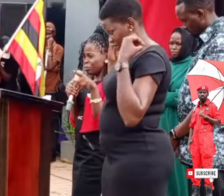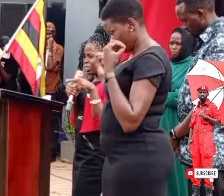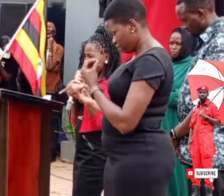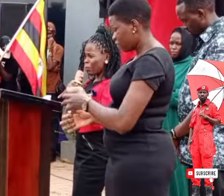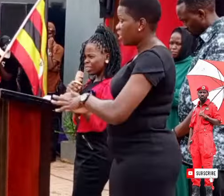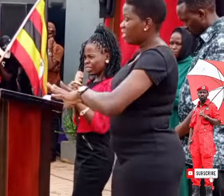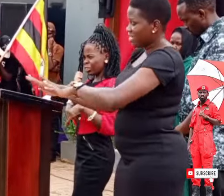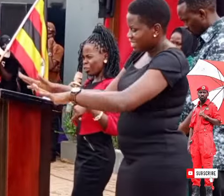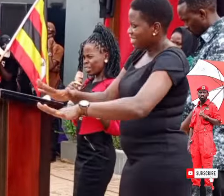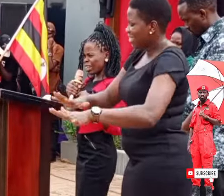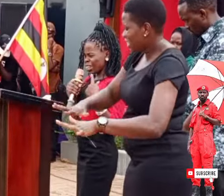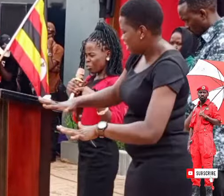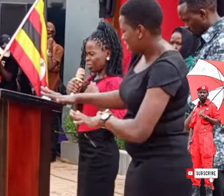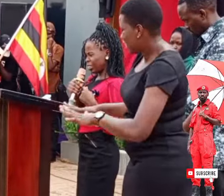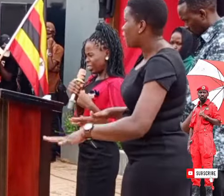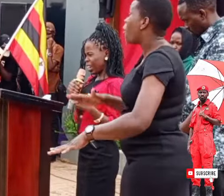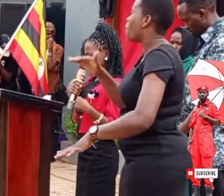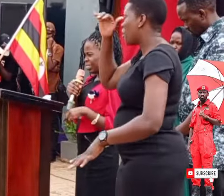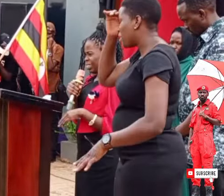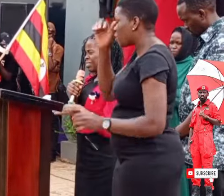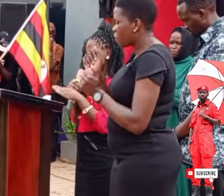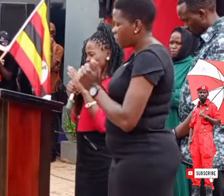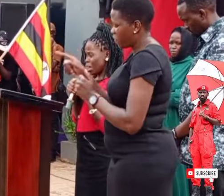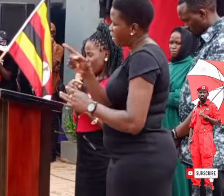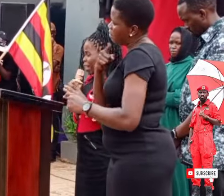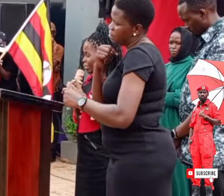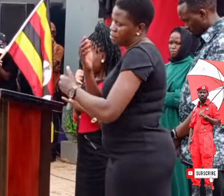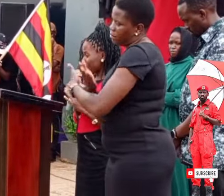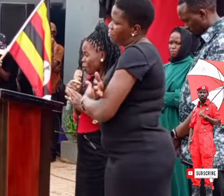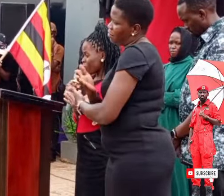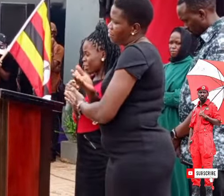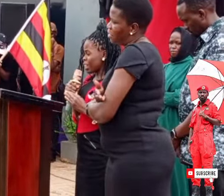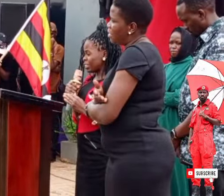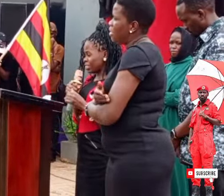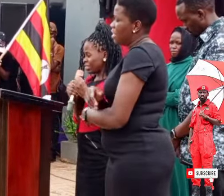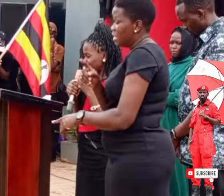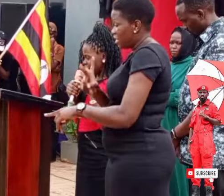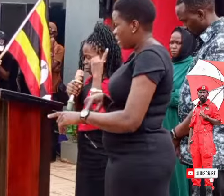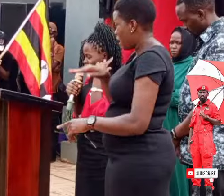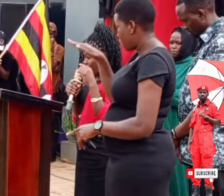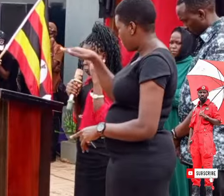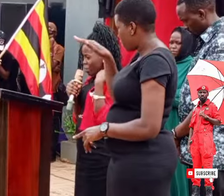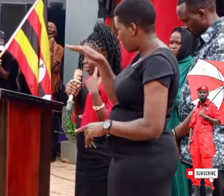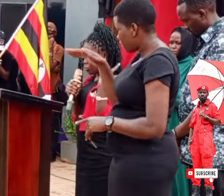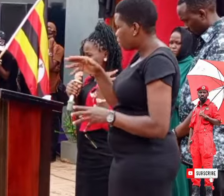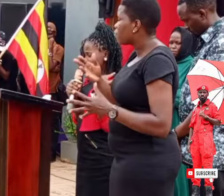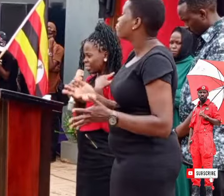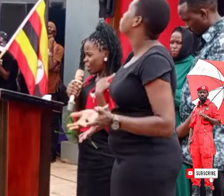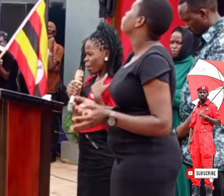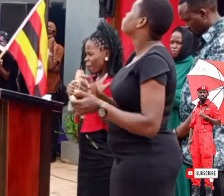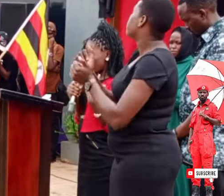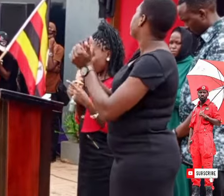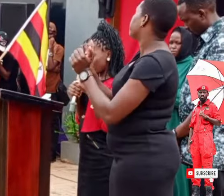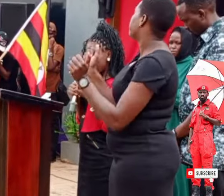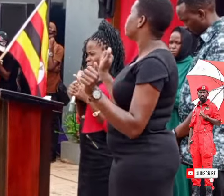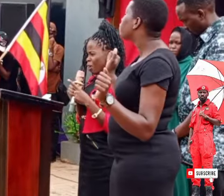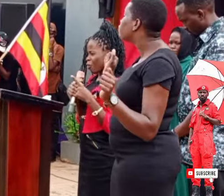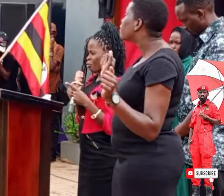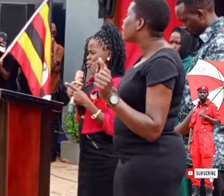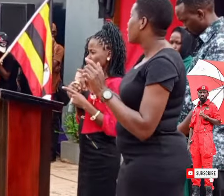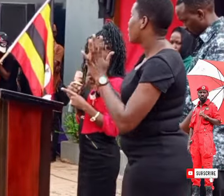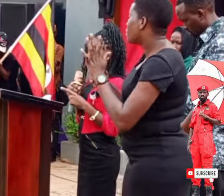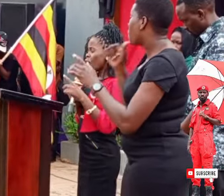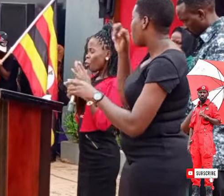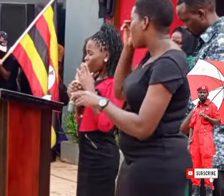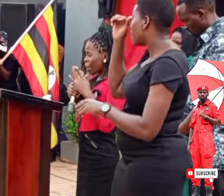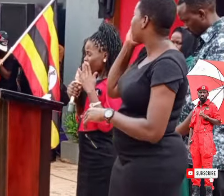okuzonywa bansimuuza polisi yonna neyo tishati ne banteekawo ngeezisisi ng'okuva esigulo zuba saawa